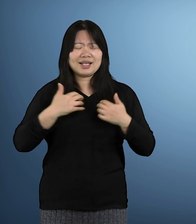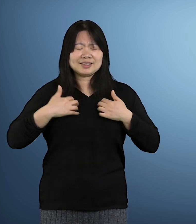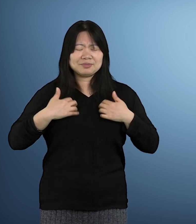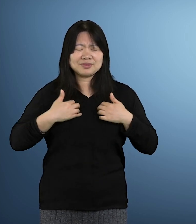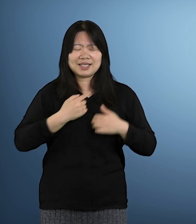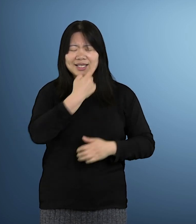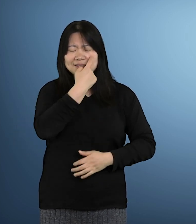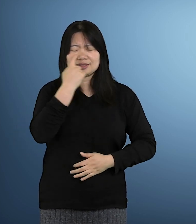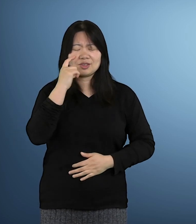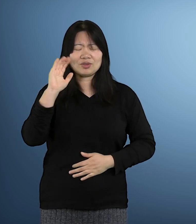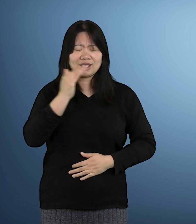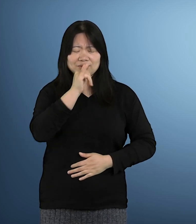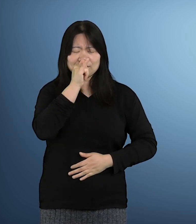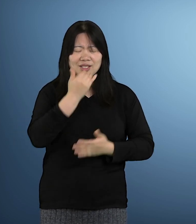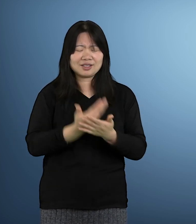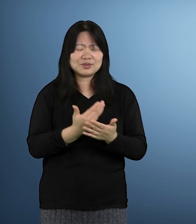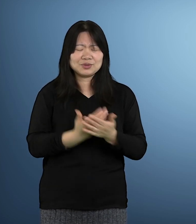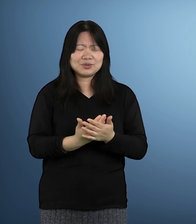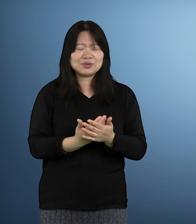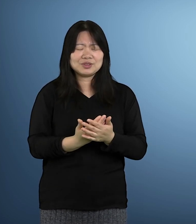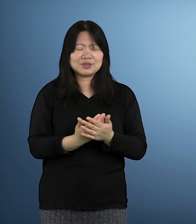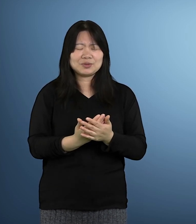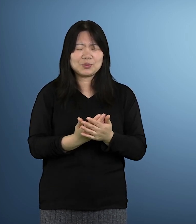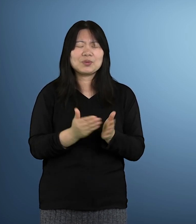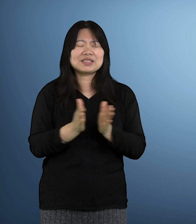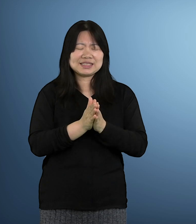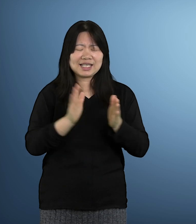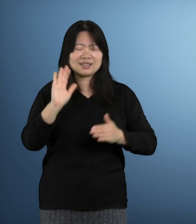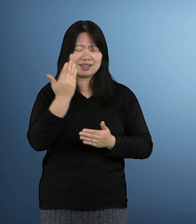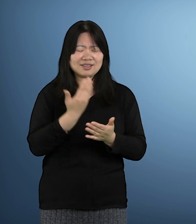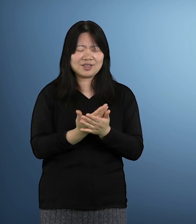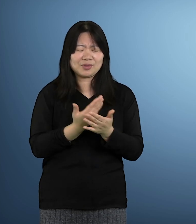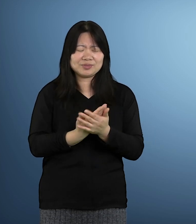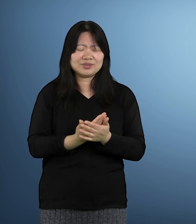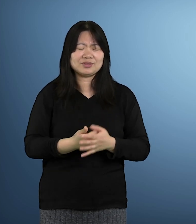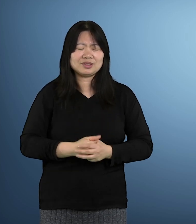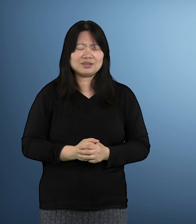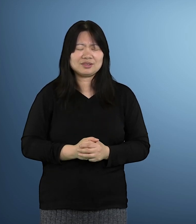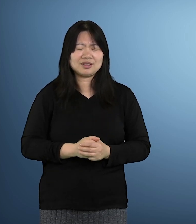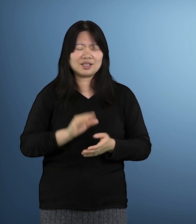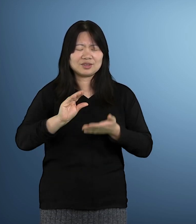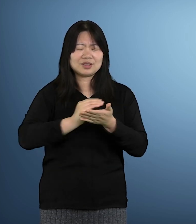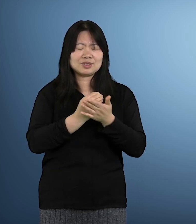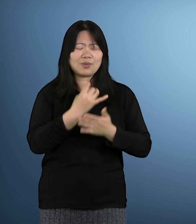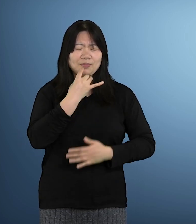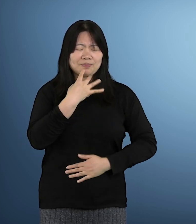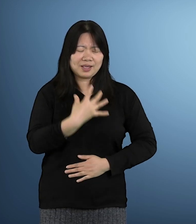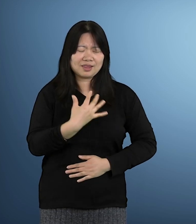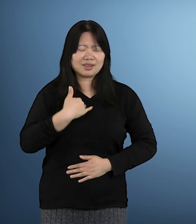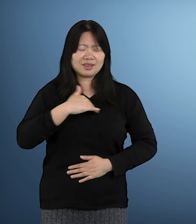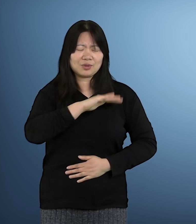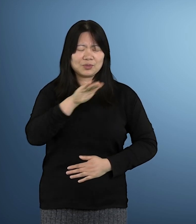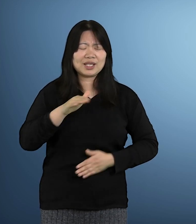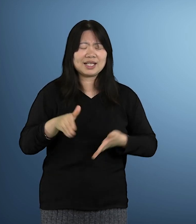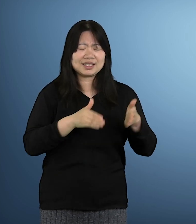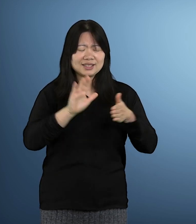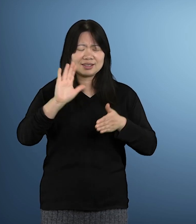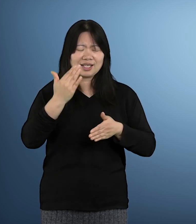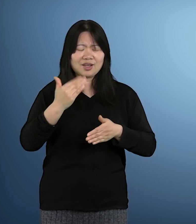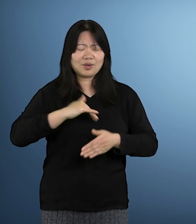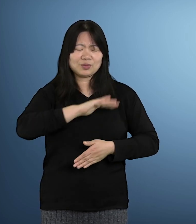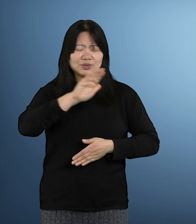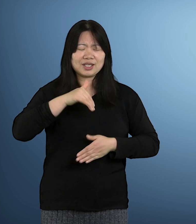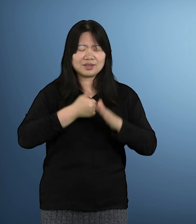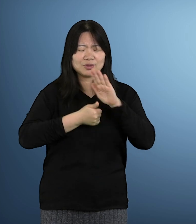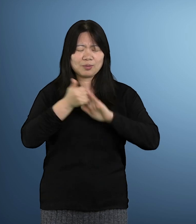기쁨의 근거가 되게 하시고 출처가 되게 하여 주시옵소서. 그리스도만이 우리의 길이 되시고